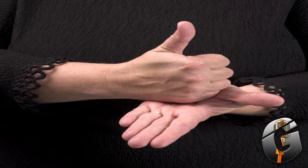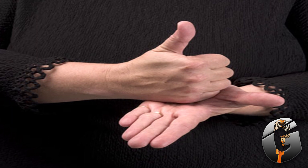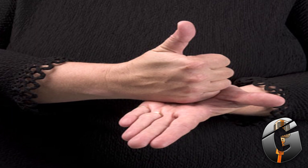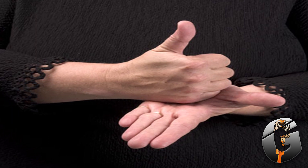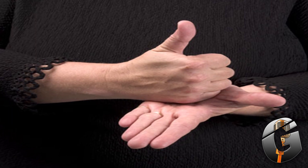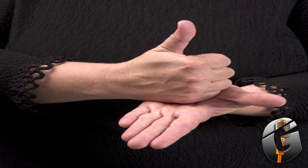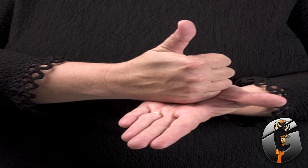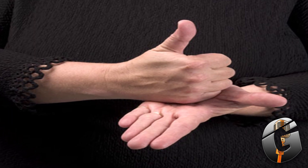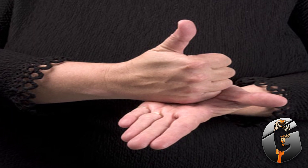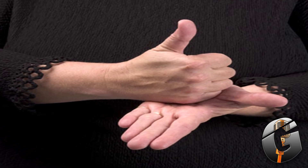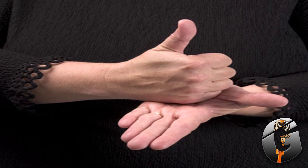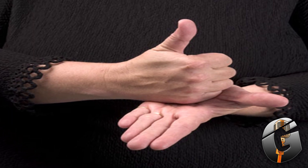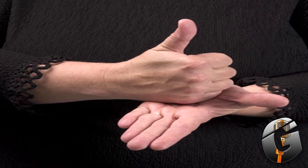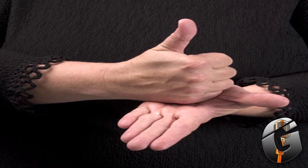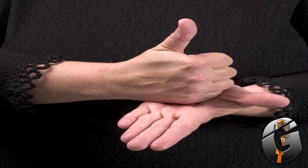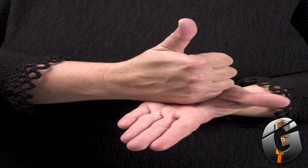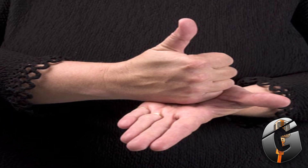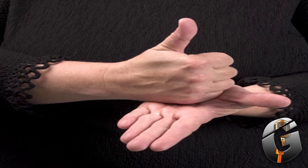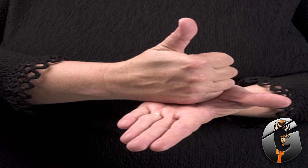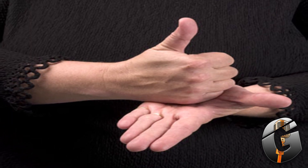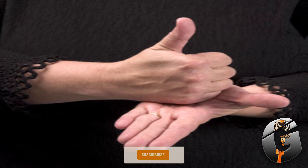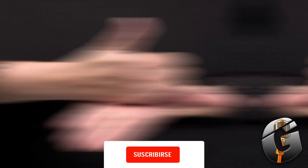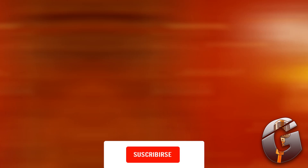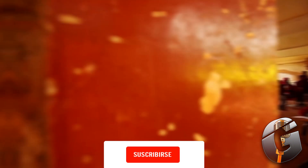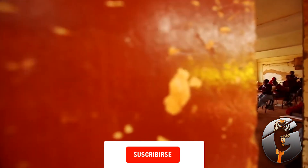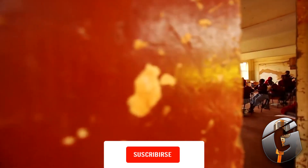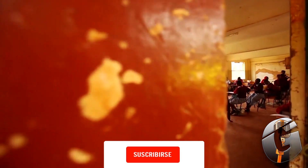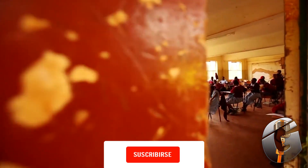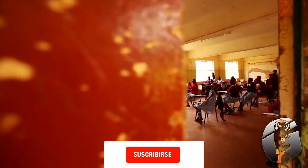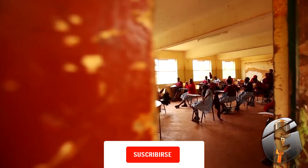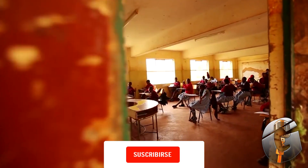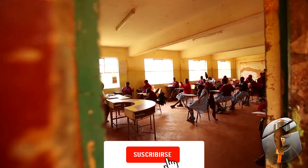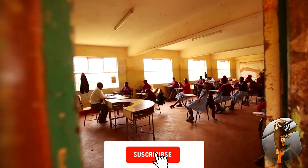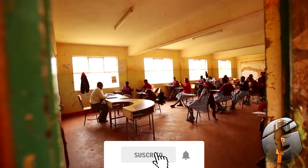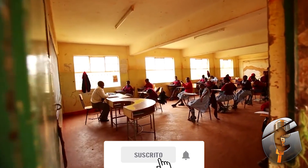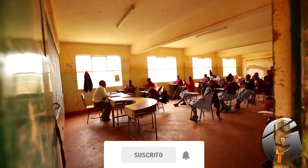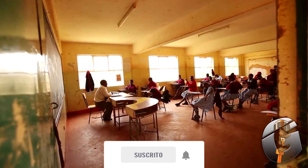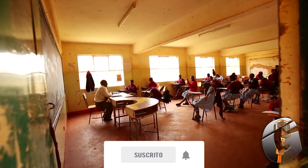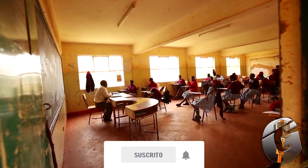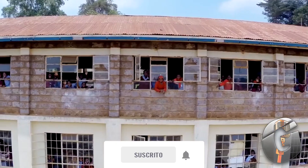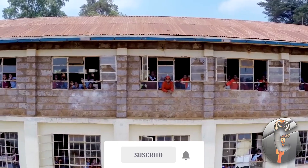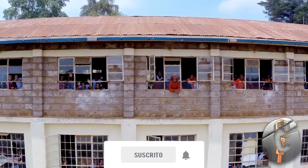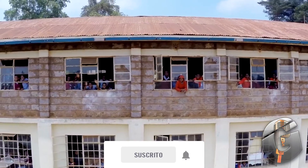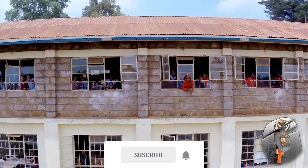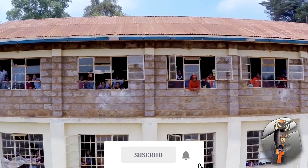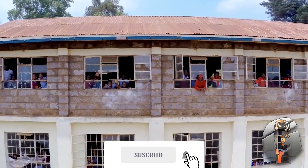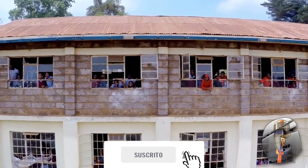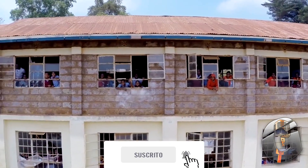diferentes métodos y estrategias para que las personas se acerquen a Él. Porque Dios no se limita, sino que aunque estas personas sean sordas, Dios